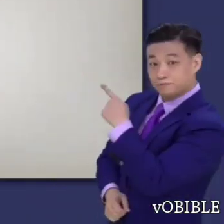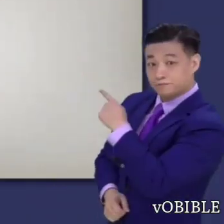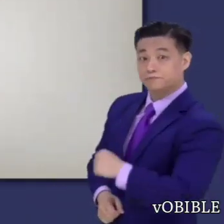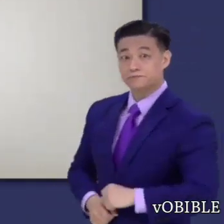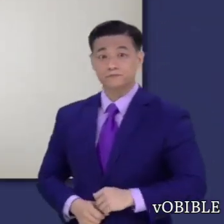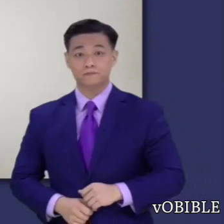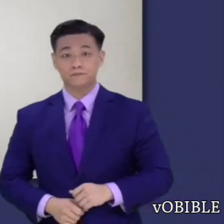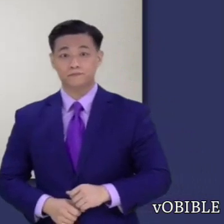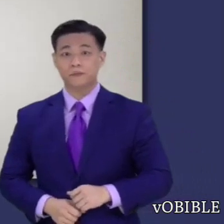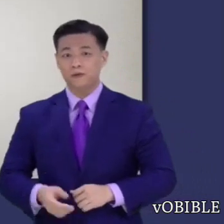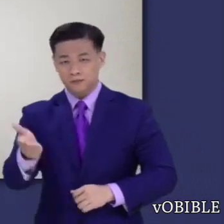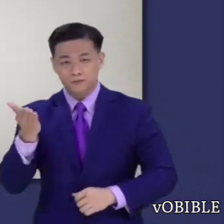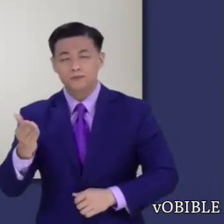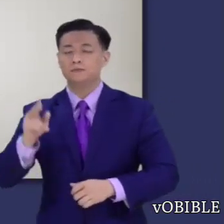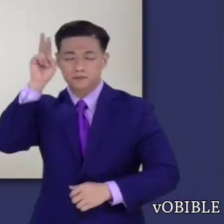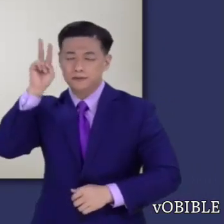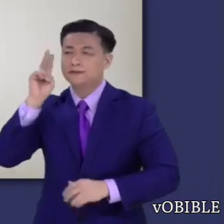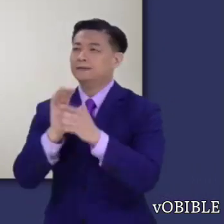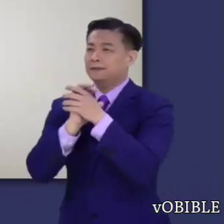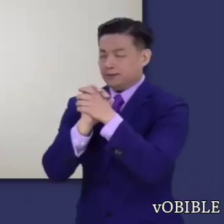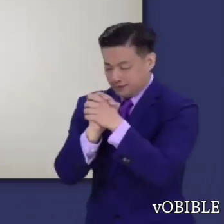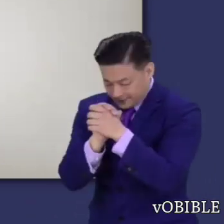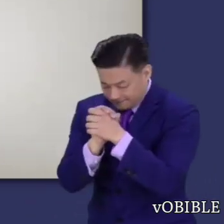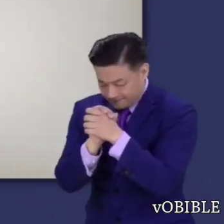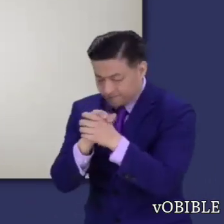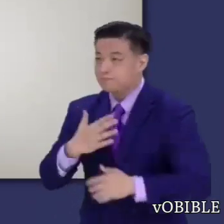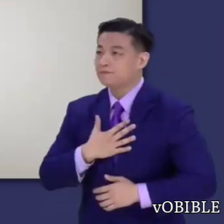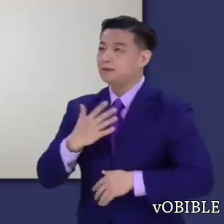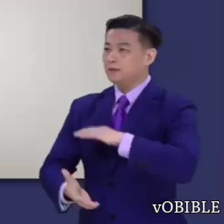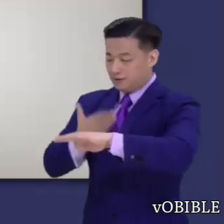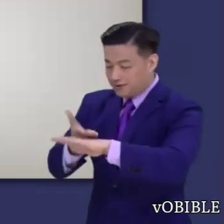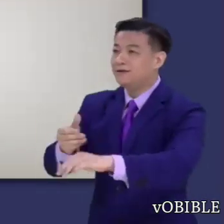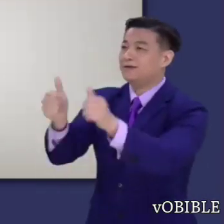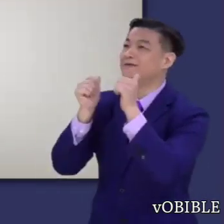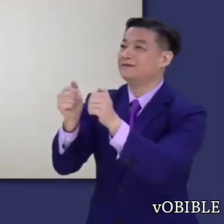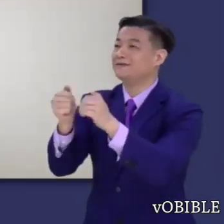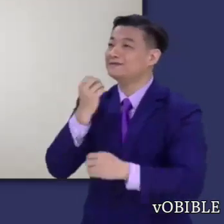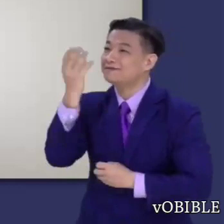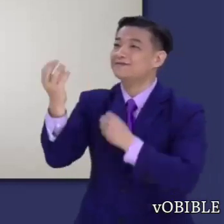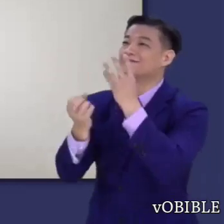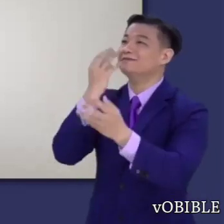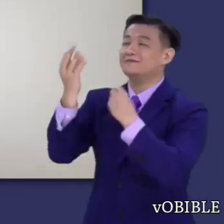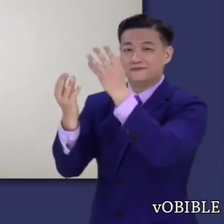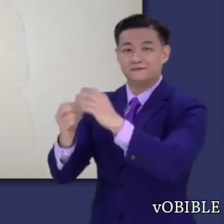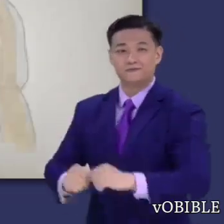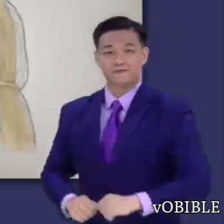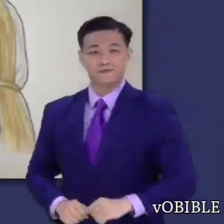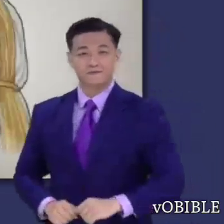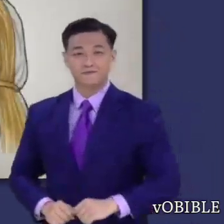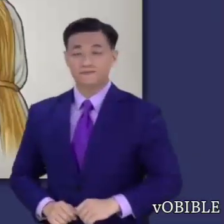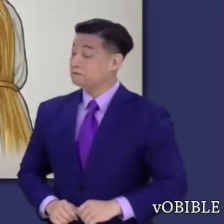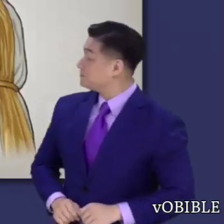章，保罗勉励他们祷告要坚持不懈，也要常常怀有感恩之心。保罗